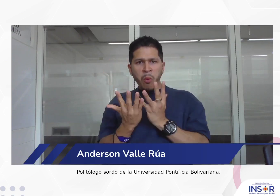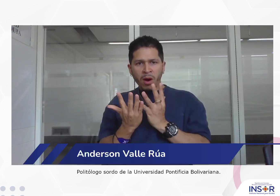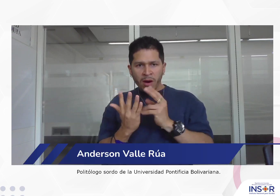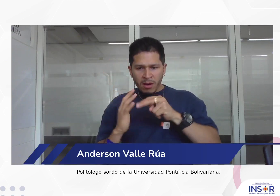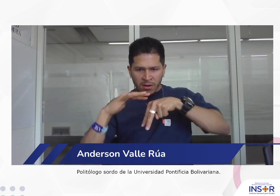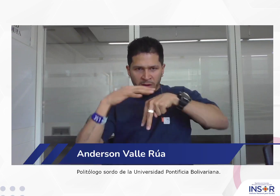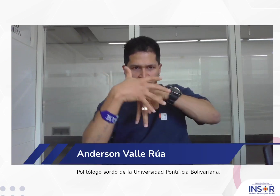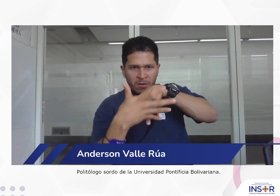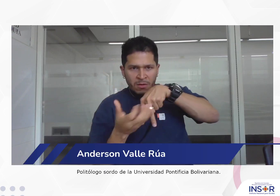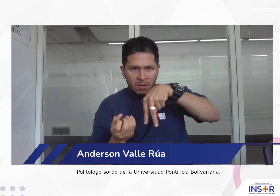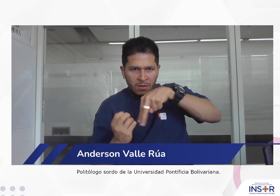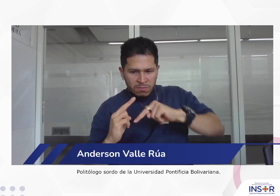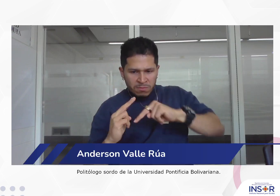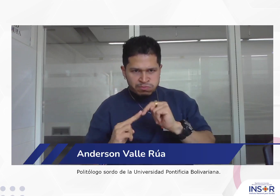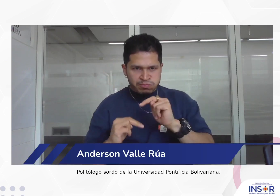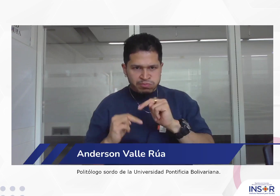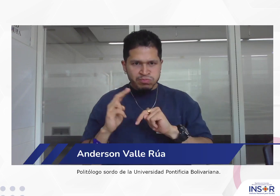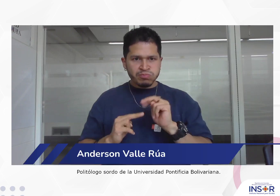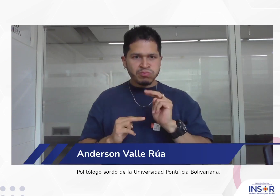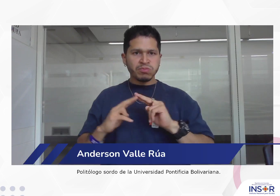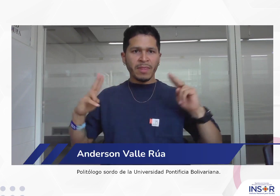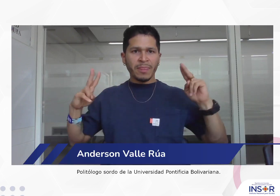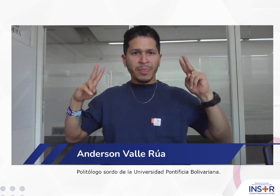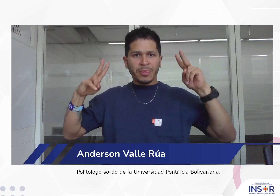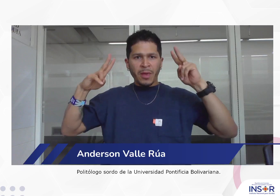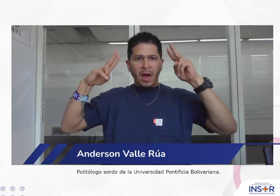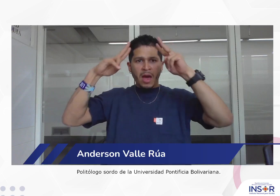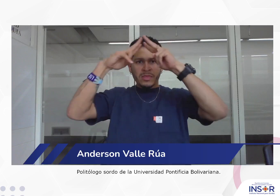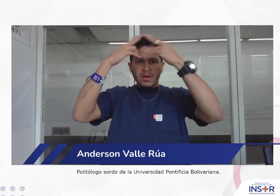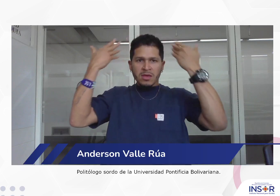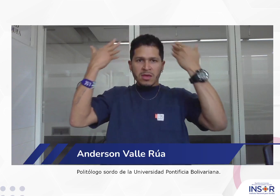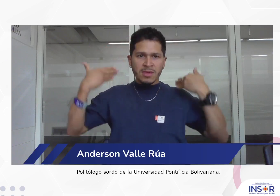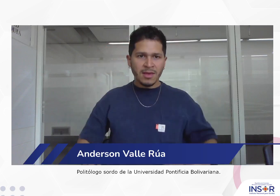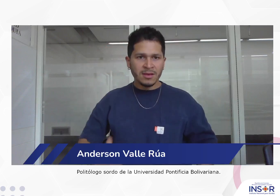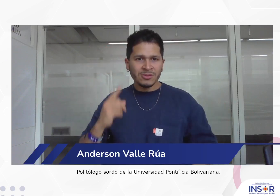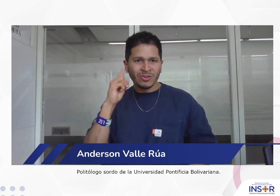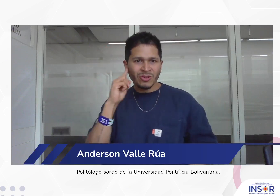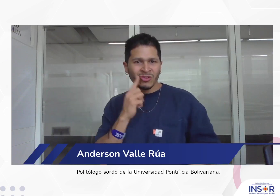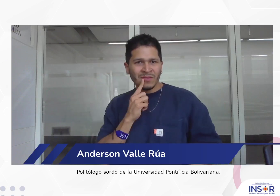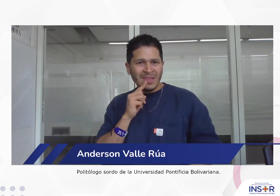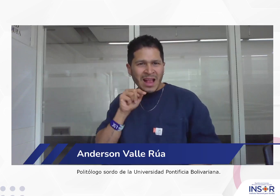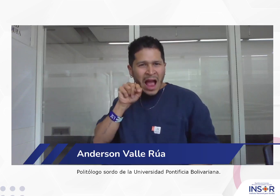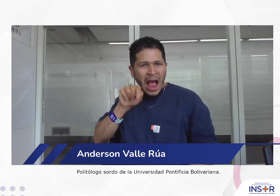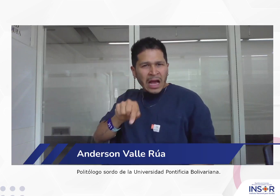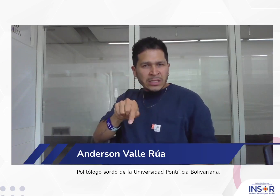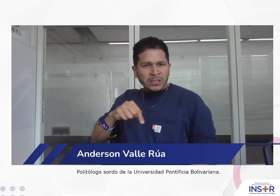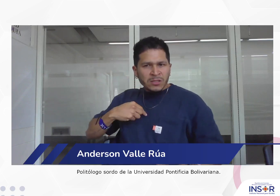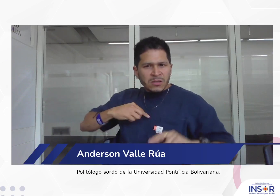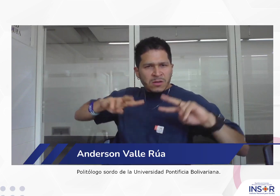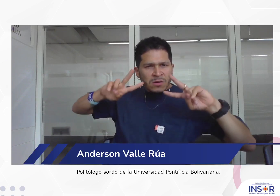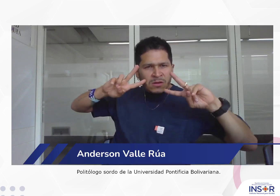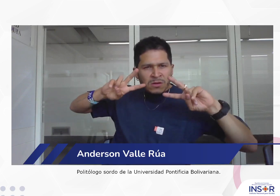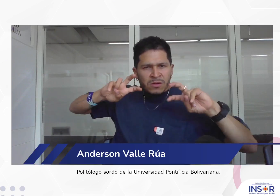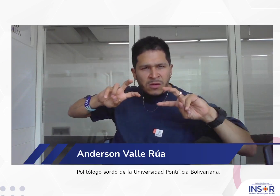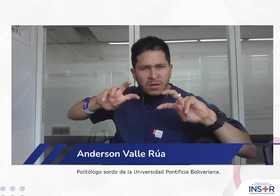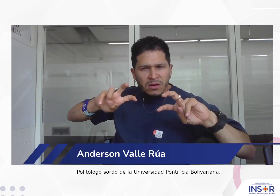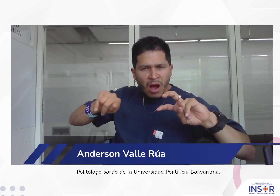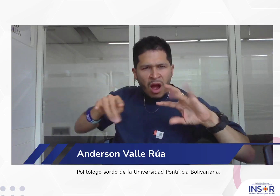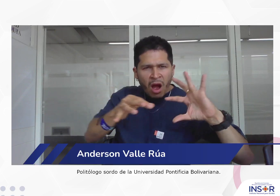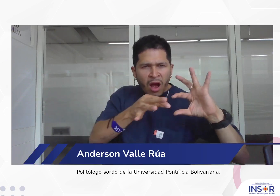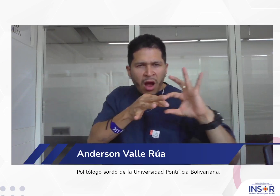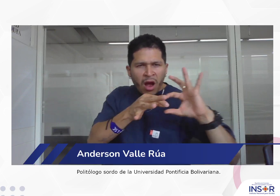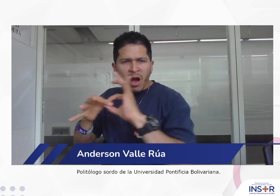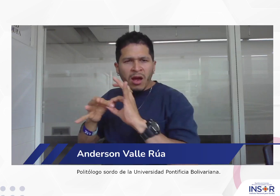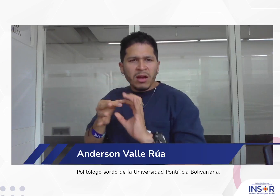que también hablamos de ella, esa episteme sorda, permite entender el mundo desde el ser sordo, ¿no? Esa construcción